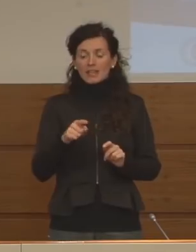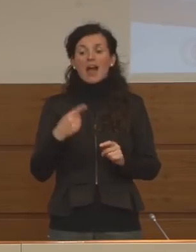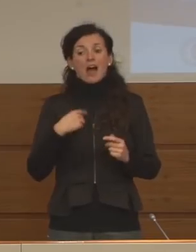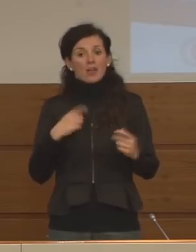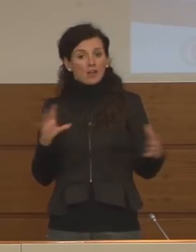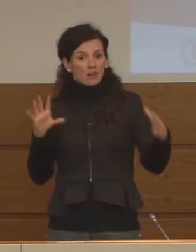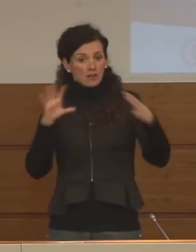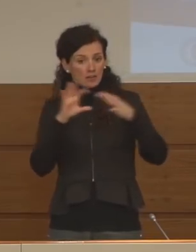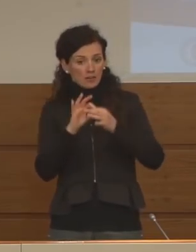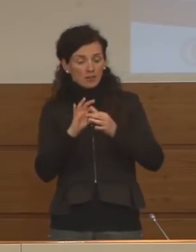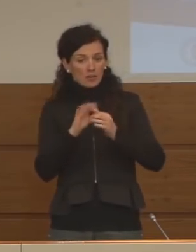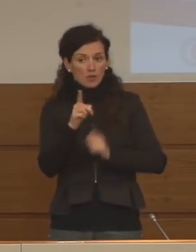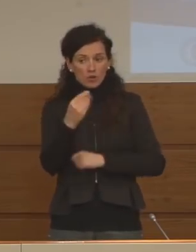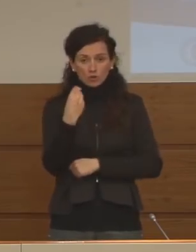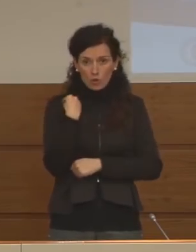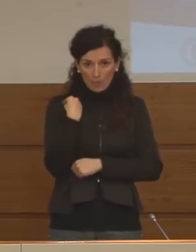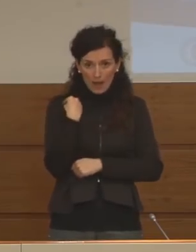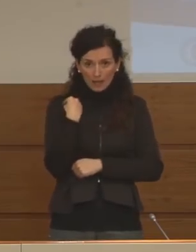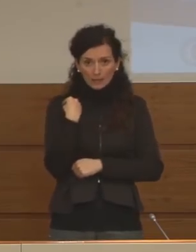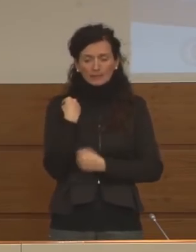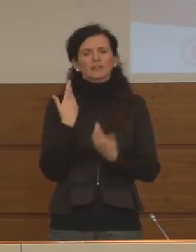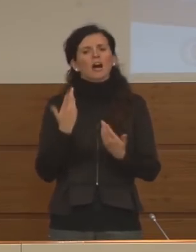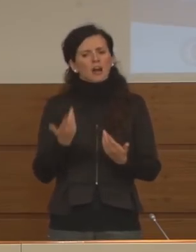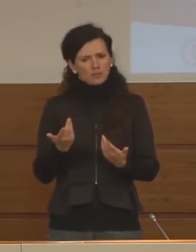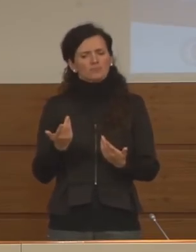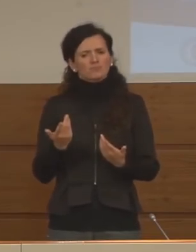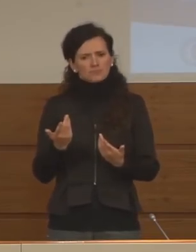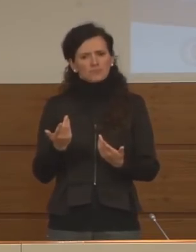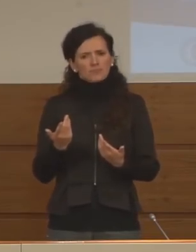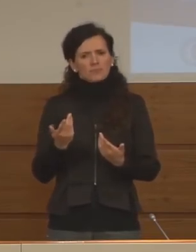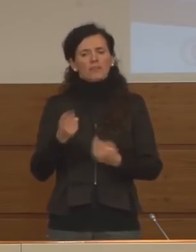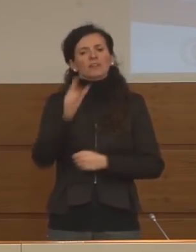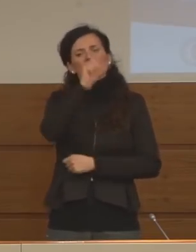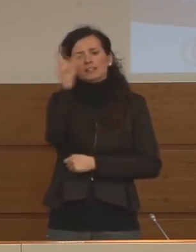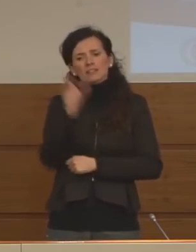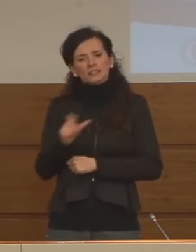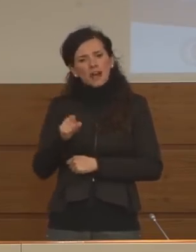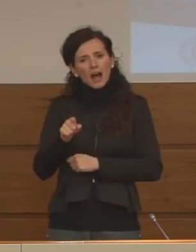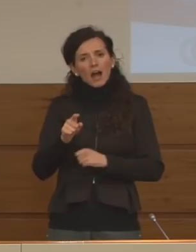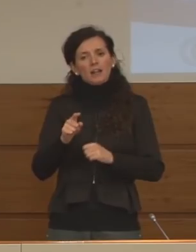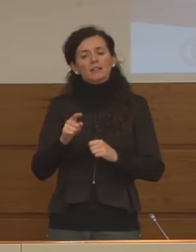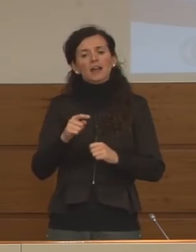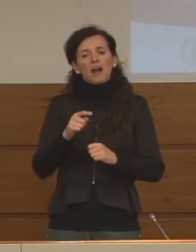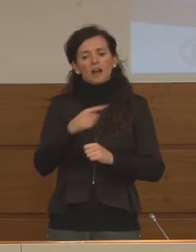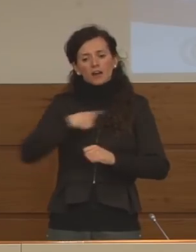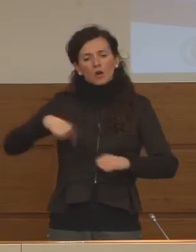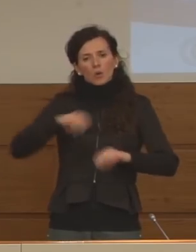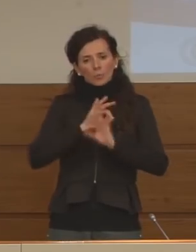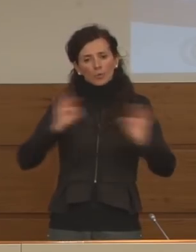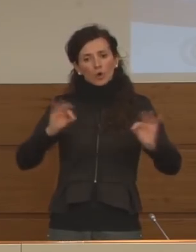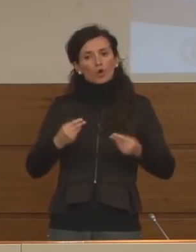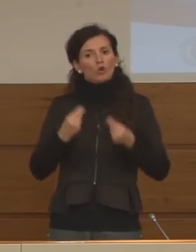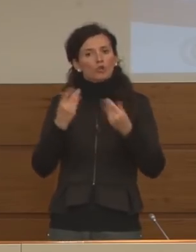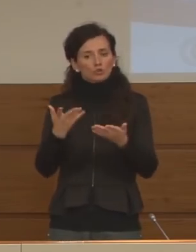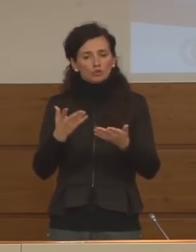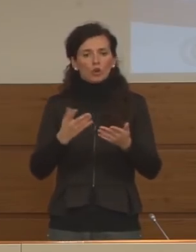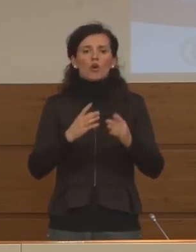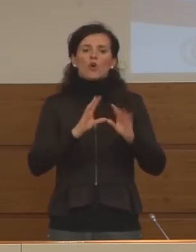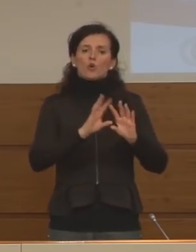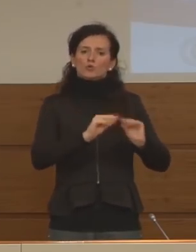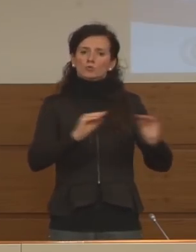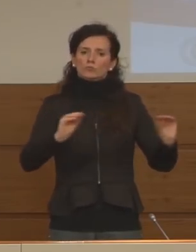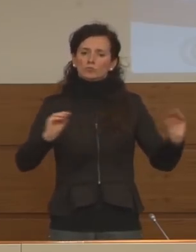domanda di dotare il nostro del territorio degli strumenti dei dispositivi